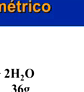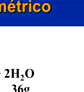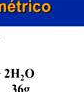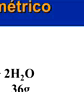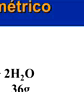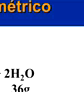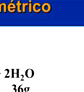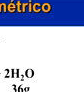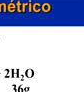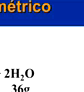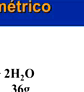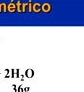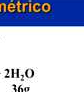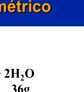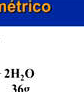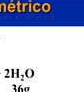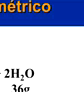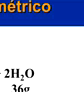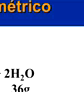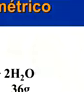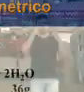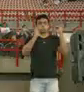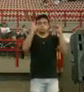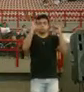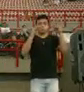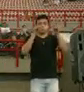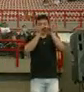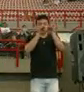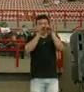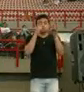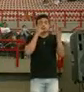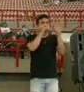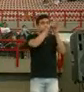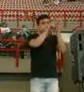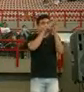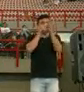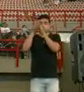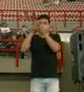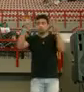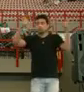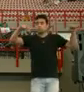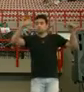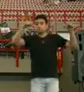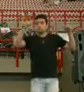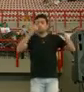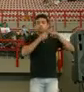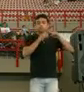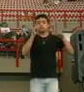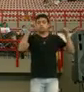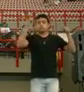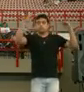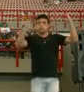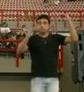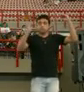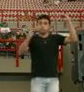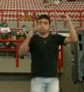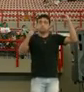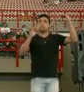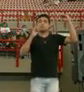a equação química está balanceada. Mas sempre verifique. Se a reação não estiver